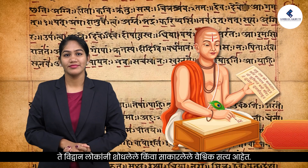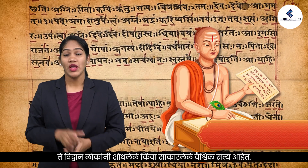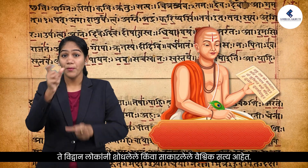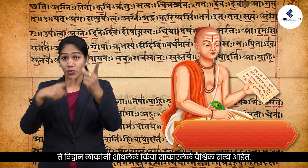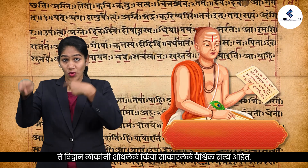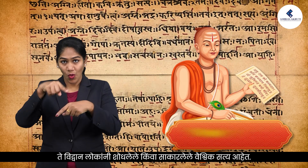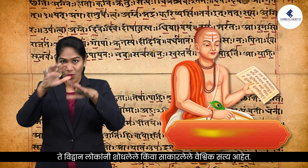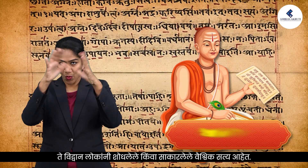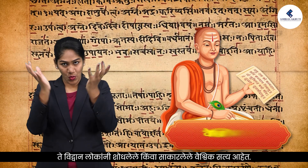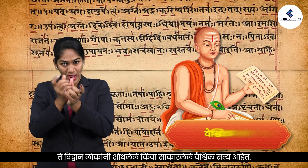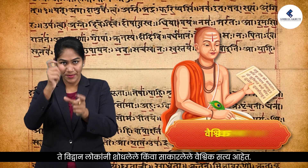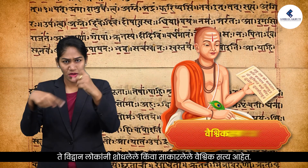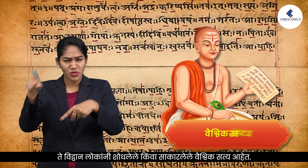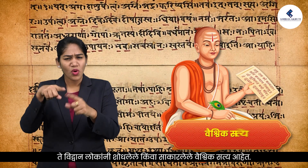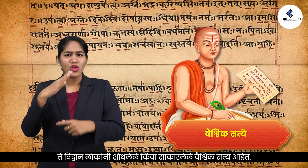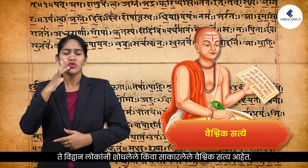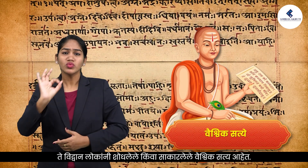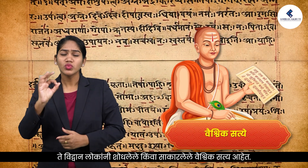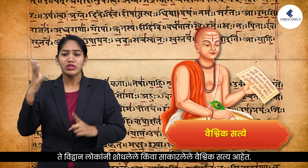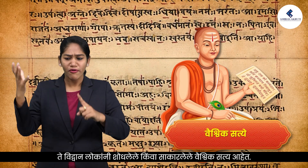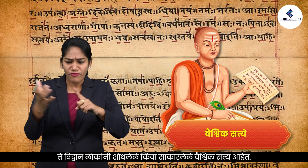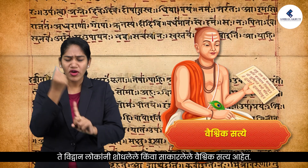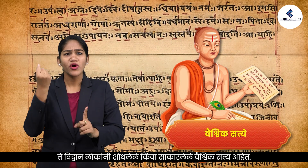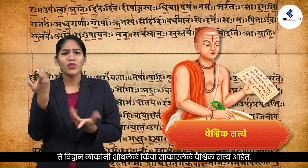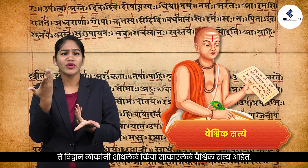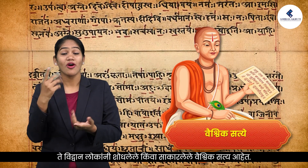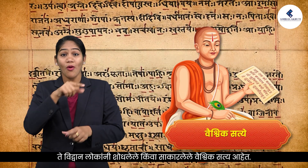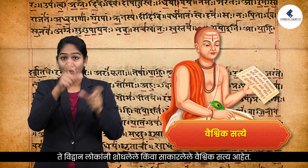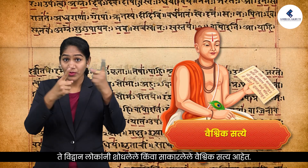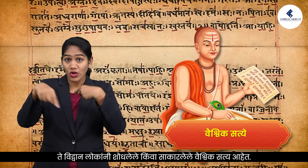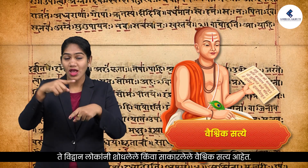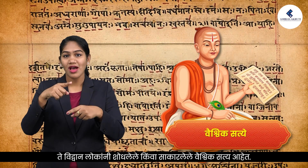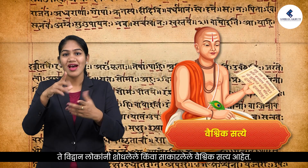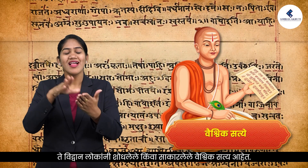ते विद्वान लोकांनी शोधलेले किंवा साकारलेले वैश्विक सत्य आहेत.